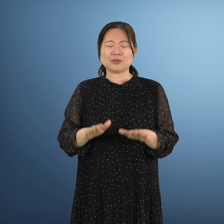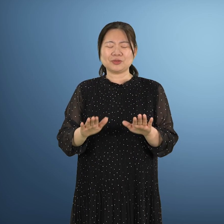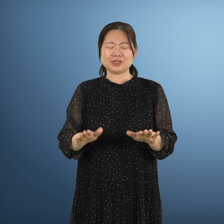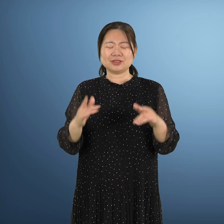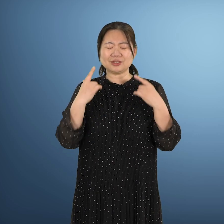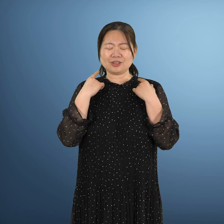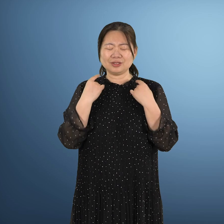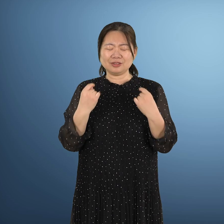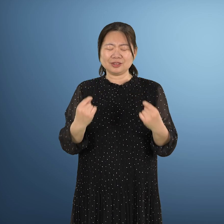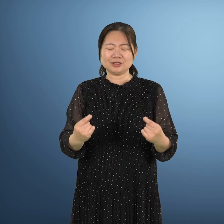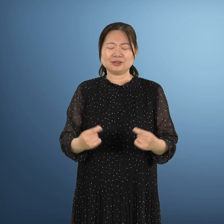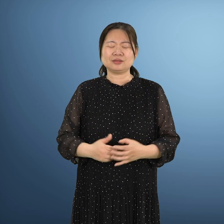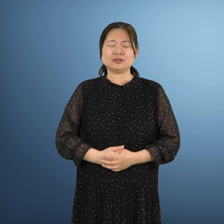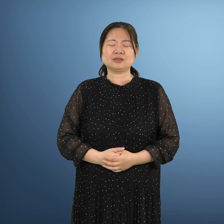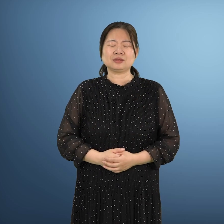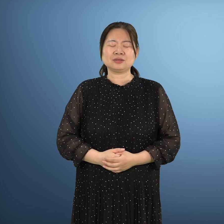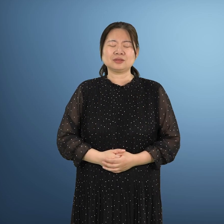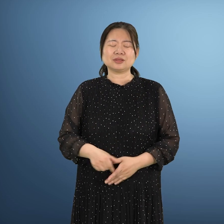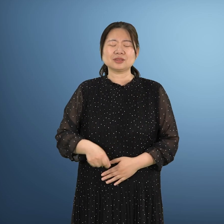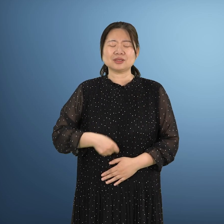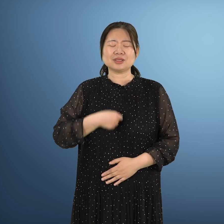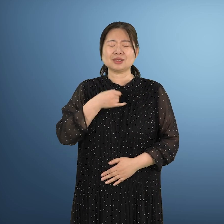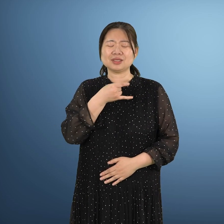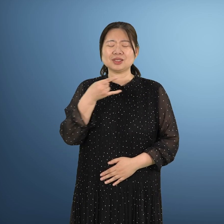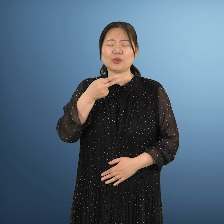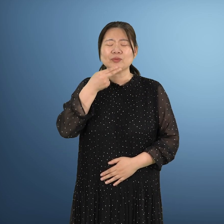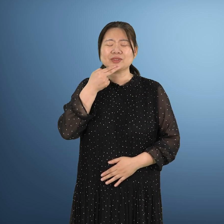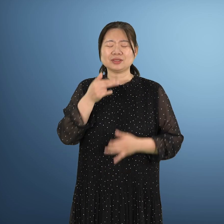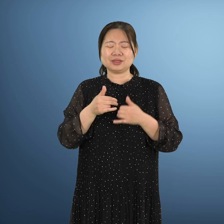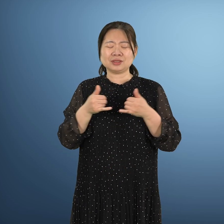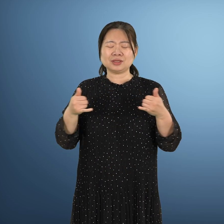오늘도 여전히 의가 없는 자들에게